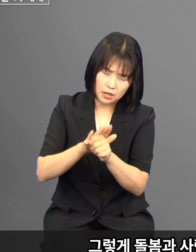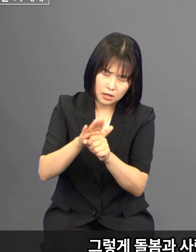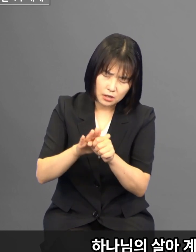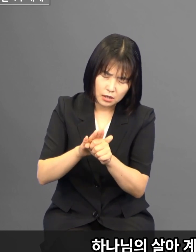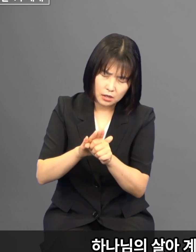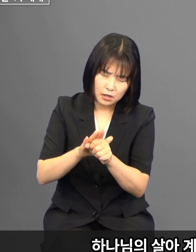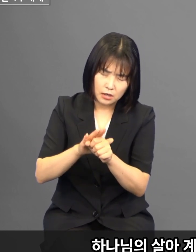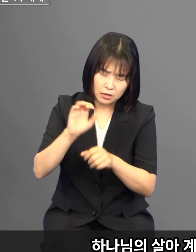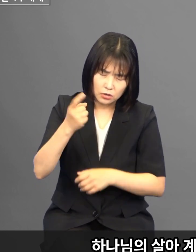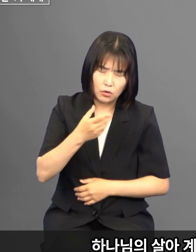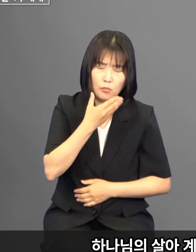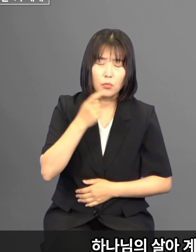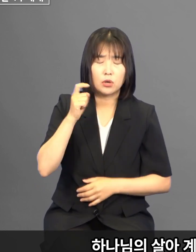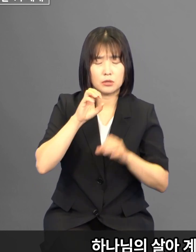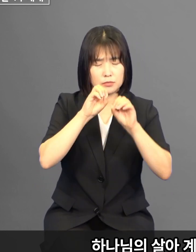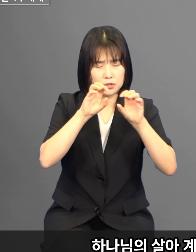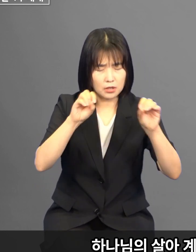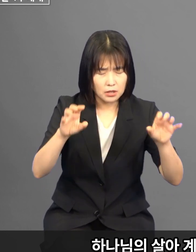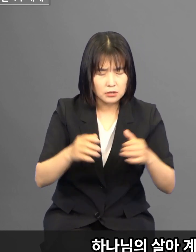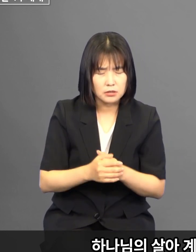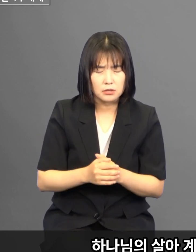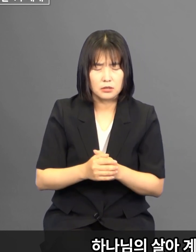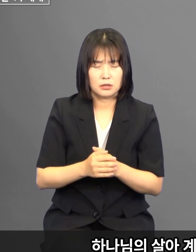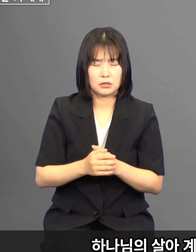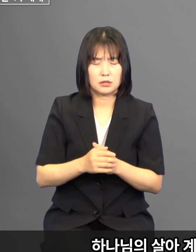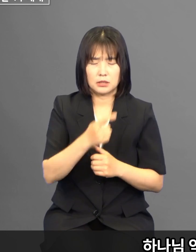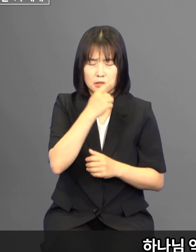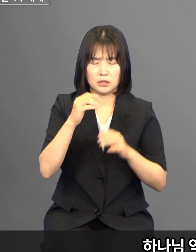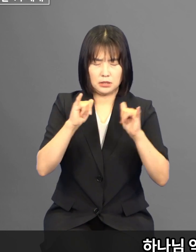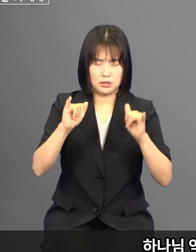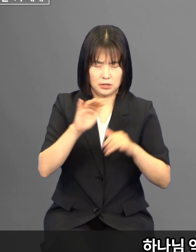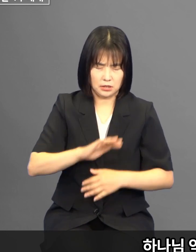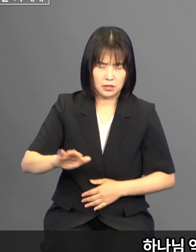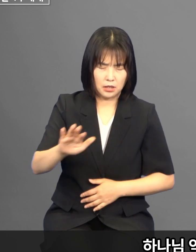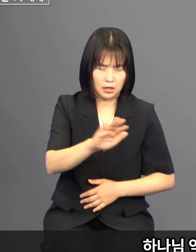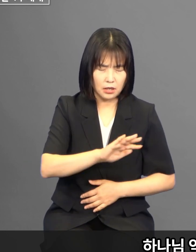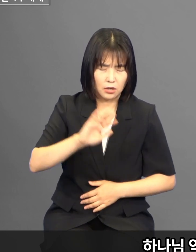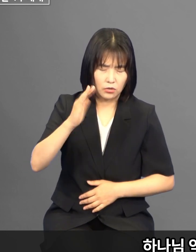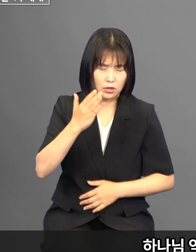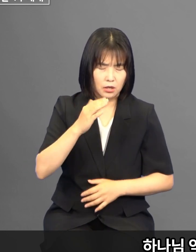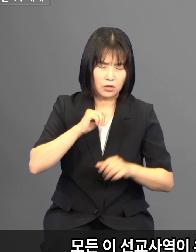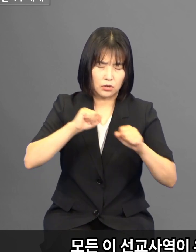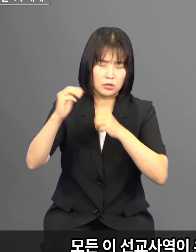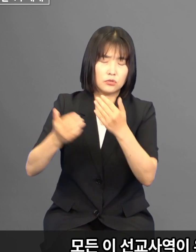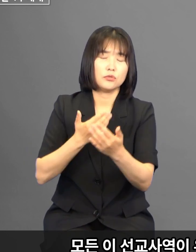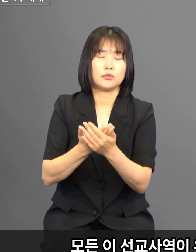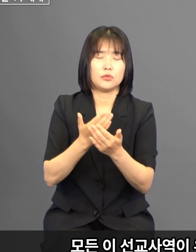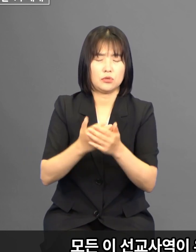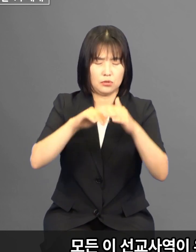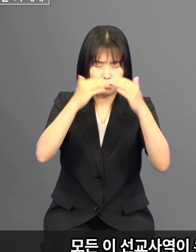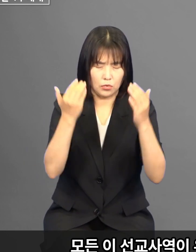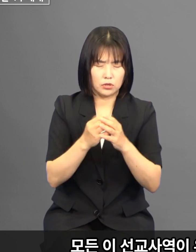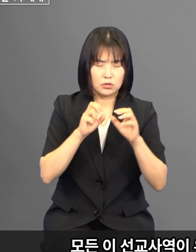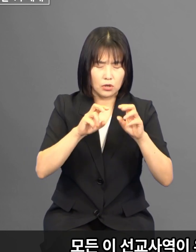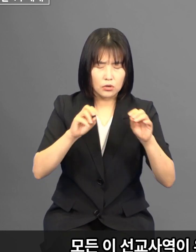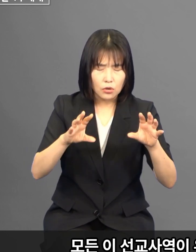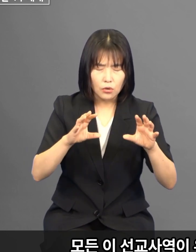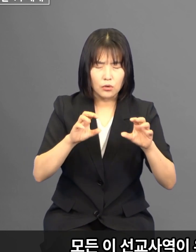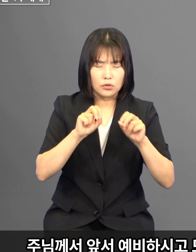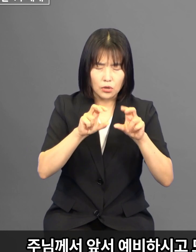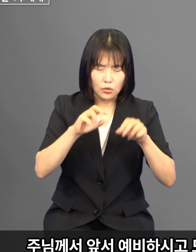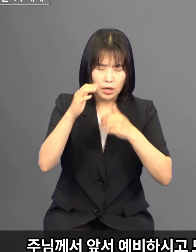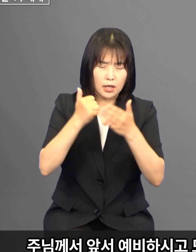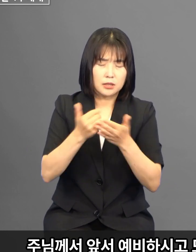증거하는 하나님의 살아계신 증인들이 다 될 수 있도록 하나님 역사하여 주시옵소서. 모든 이 선교 사역이 우리의 힘으로 하는 것이